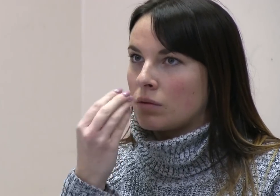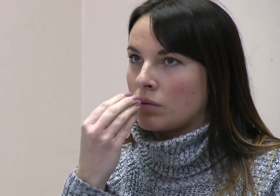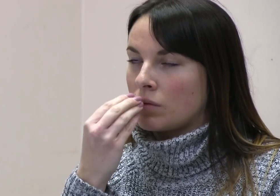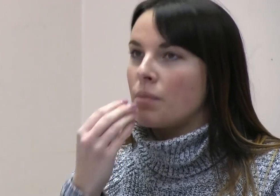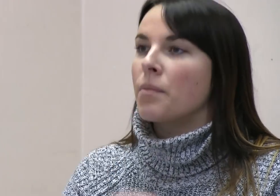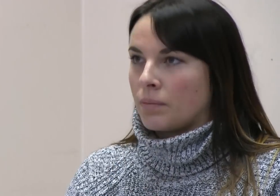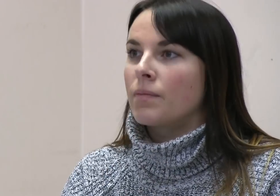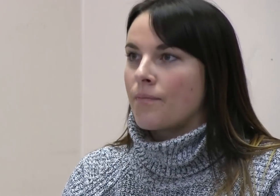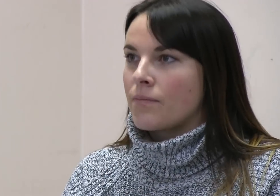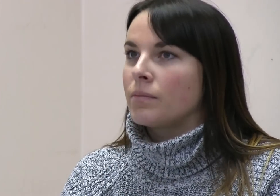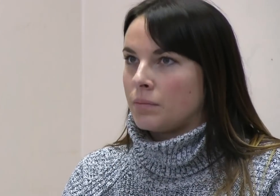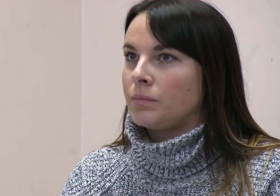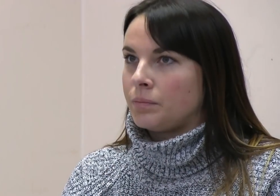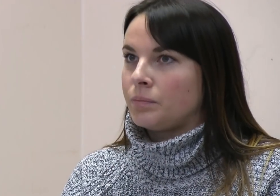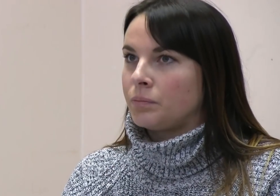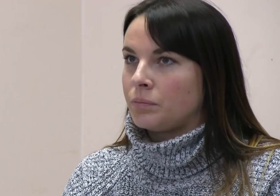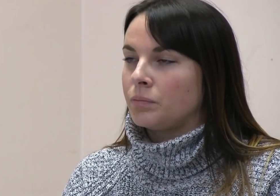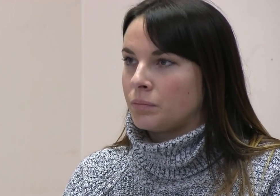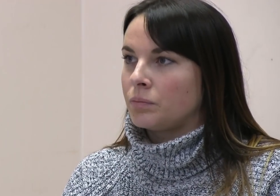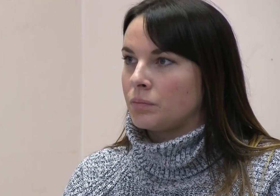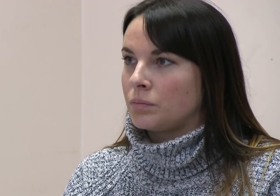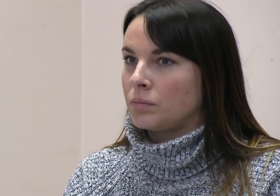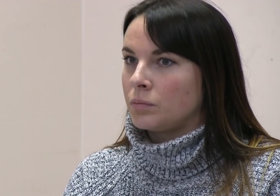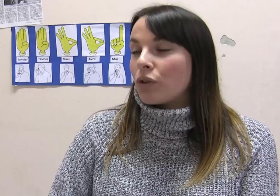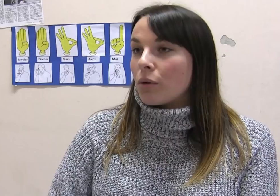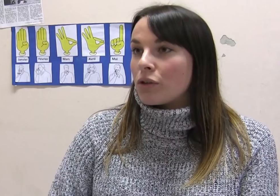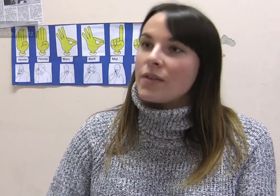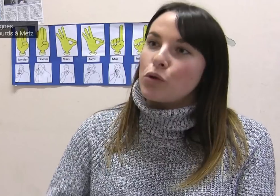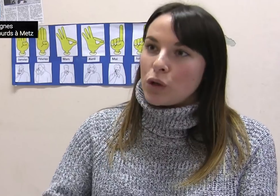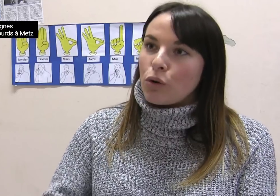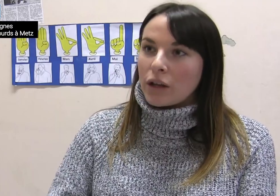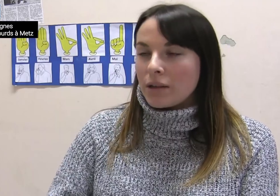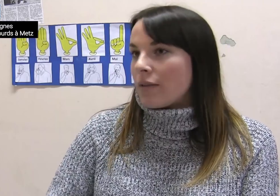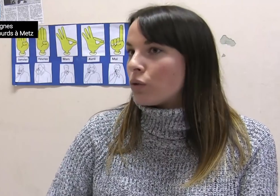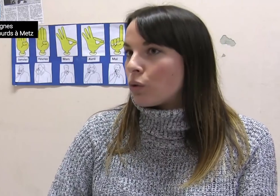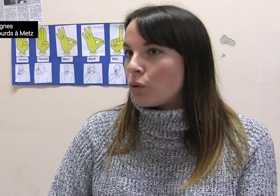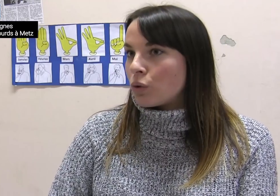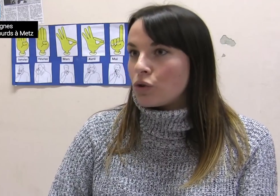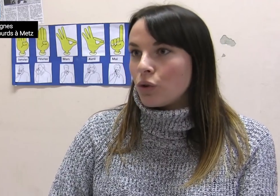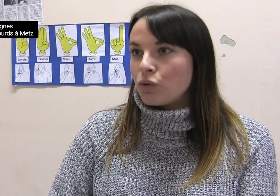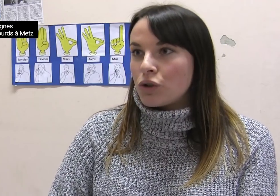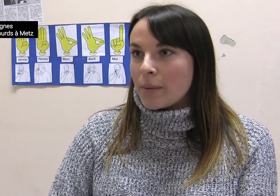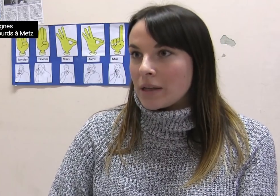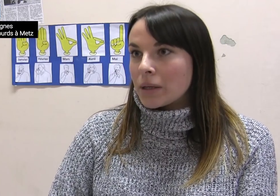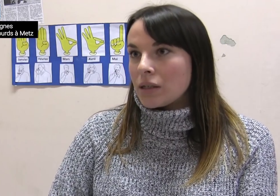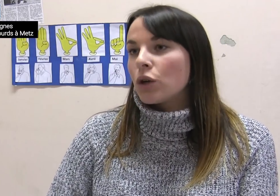Mathilde a dû s'y prendre à deux fois. J'ai commencé du coup, c'est le 1er octobre. J'avais postulé pour l'an dernier, mais il y avait trop de gens. Du coup, je n pas été prise et j'ai